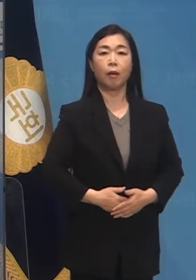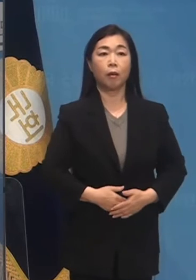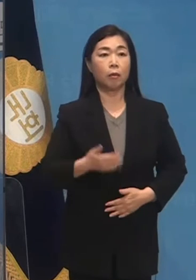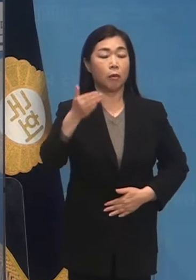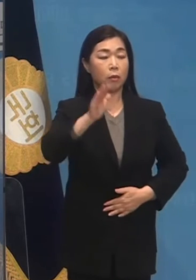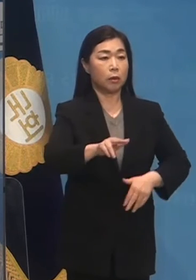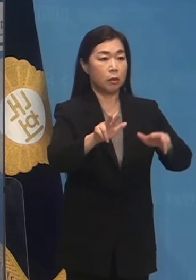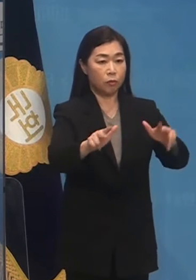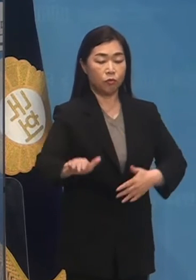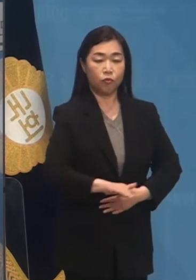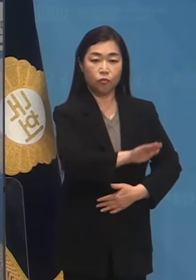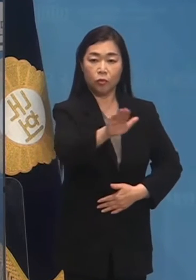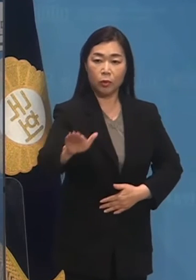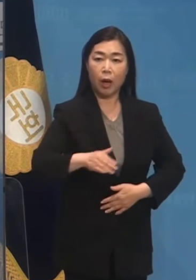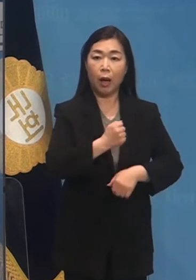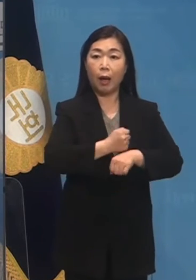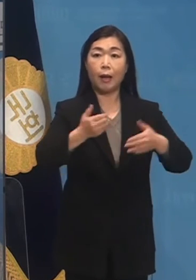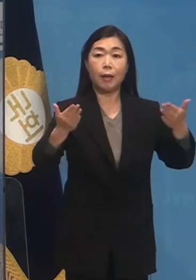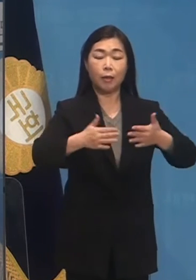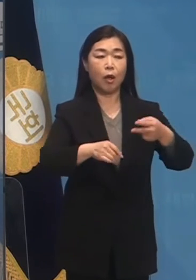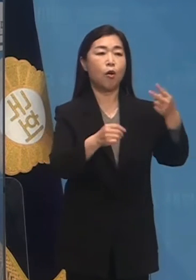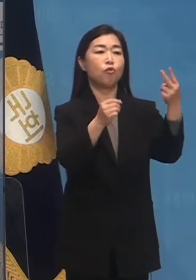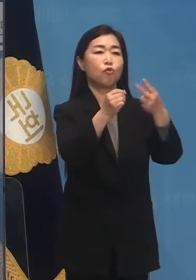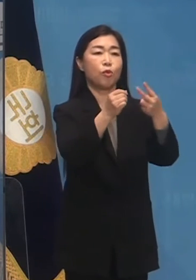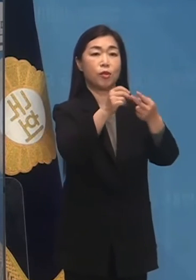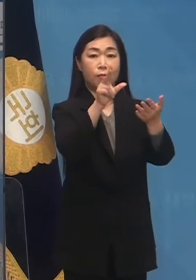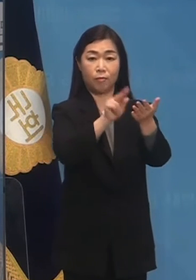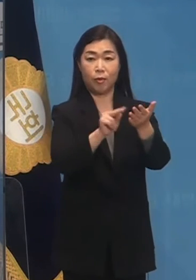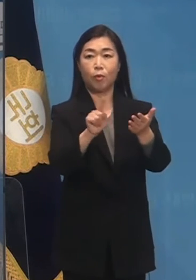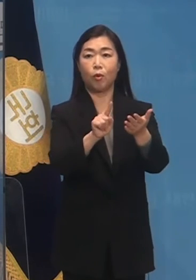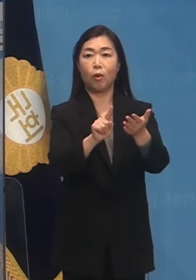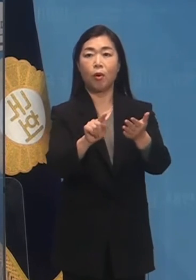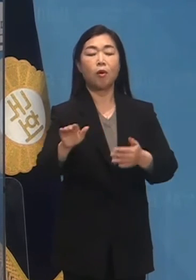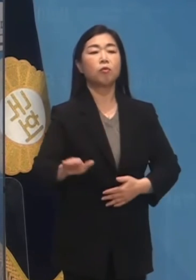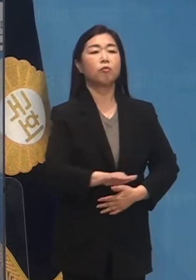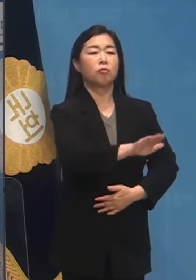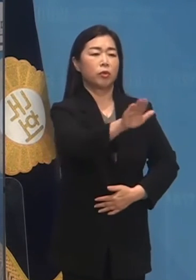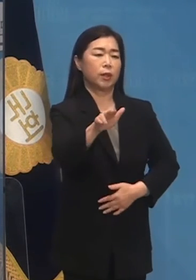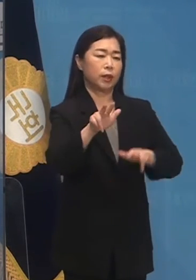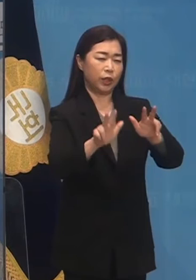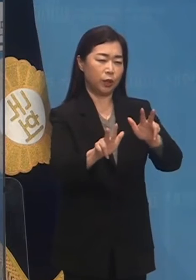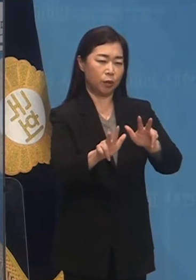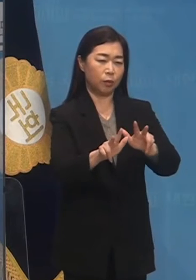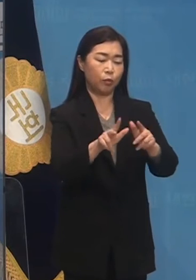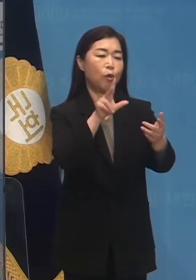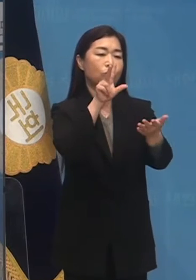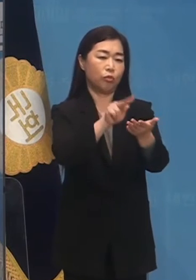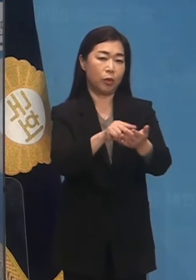그러나 우리가 넘어야 할 두 번째 산이 우리 앞에 서 있습니다.